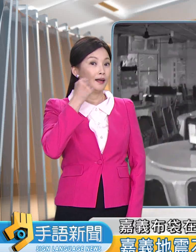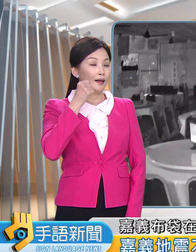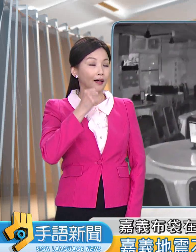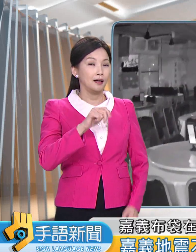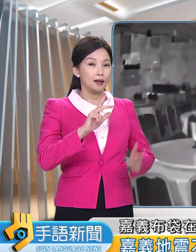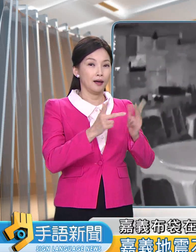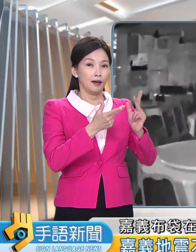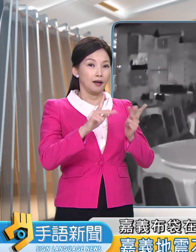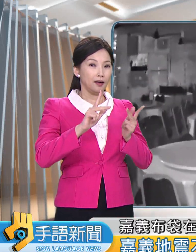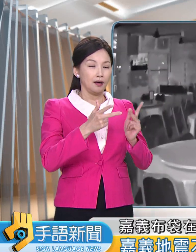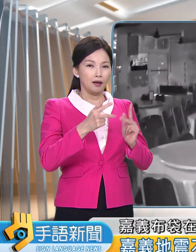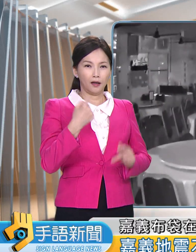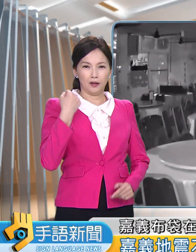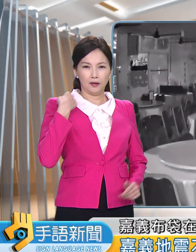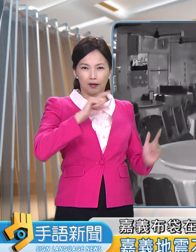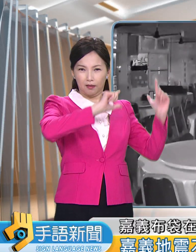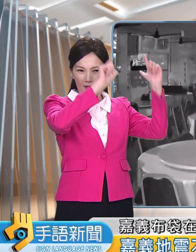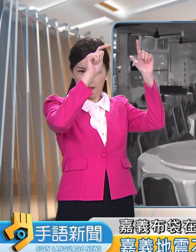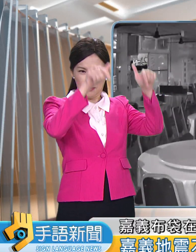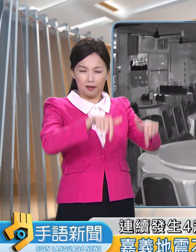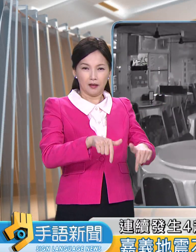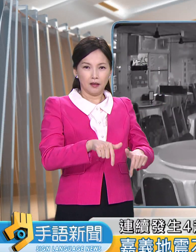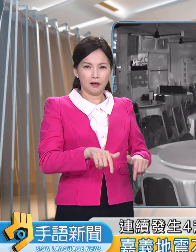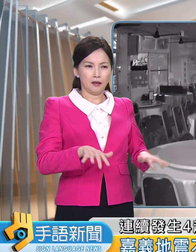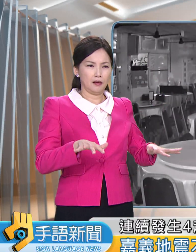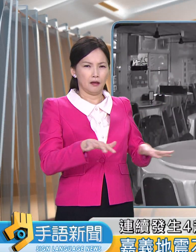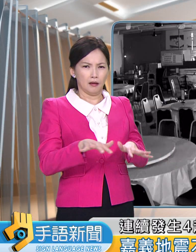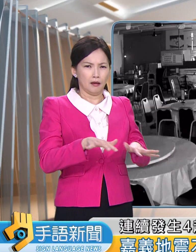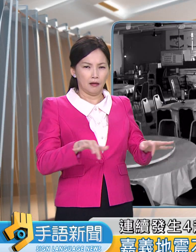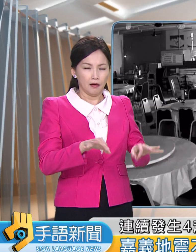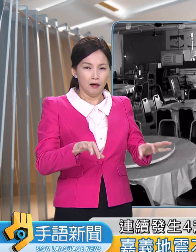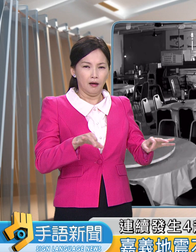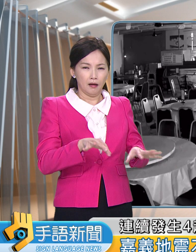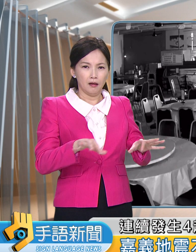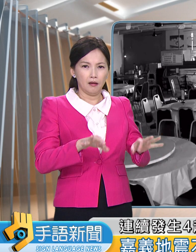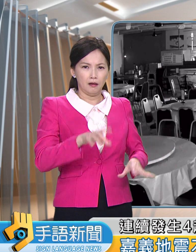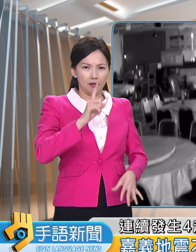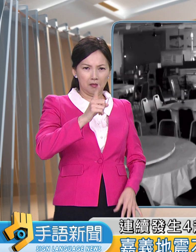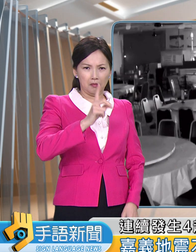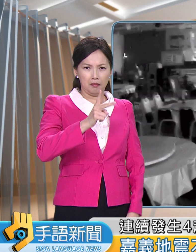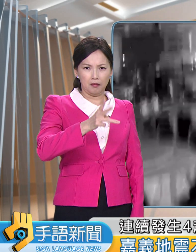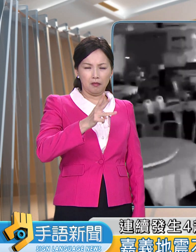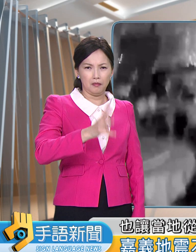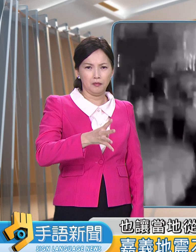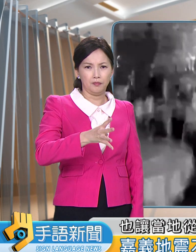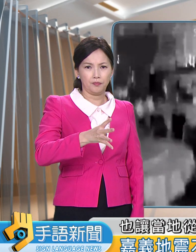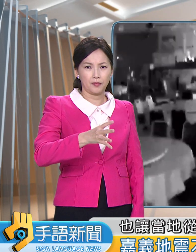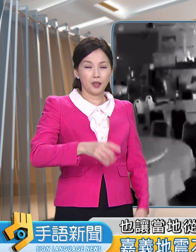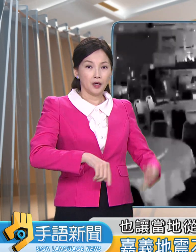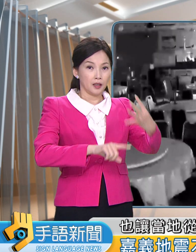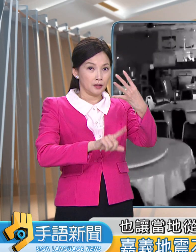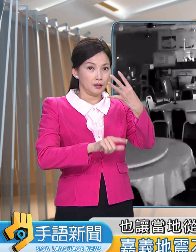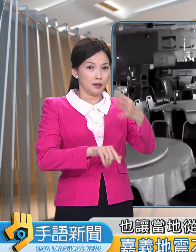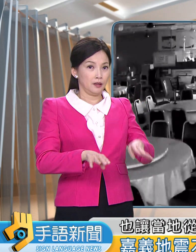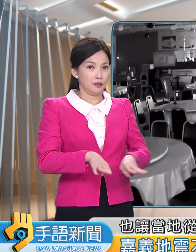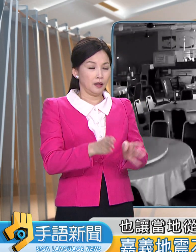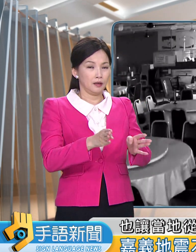嘉义布袋在昨天凌晨开始连续发生了四起地震，也让当地从四月开